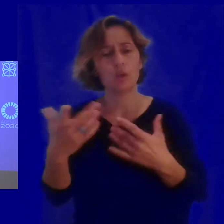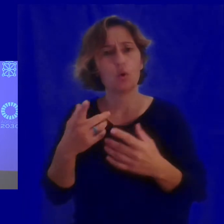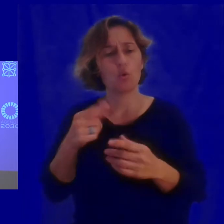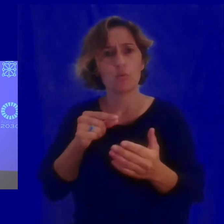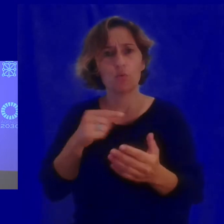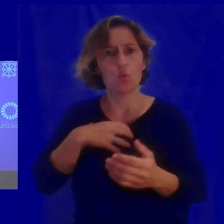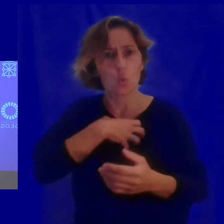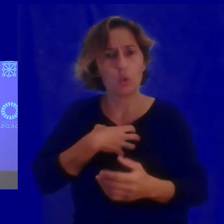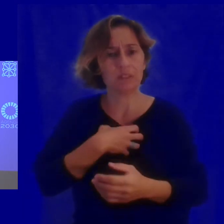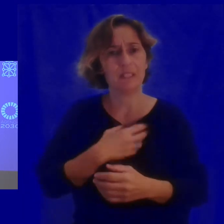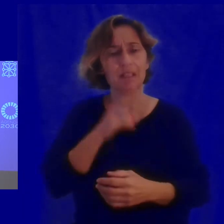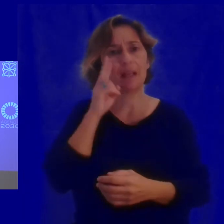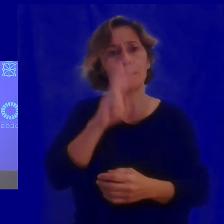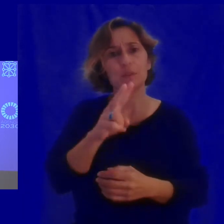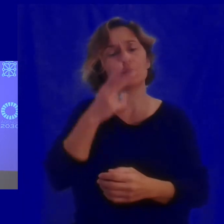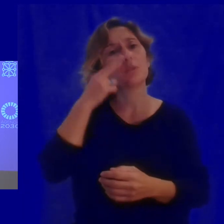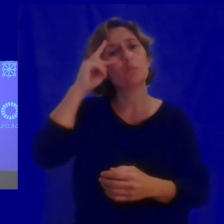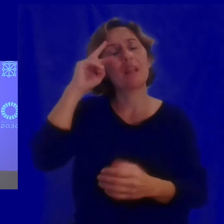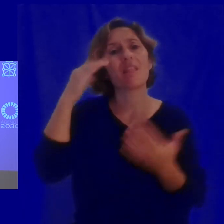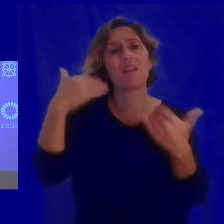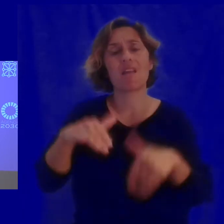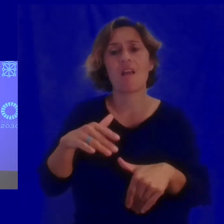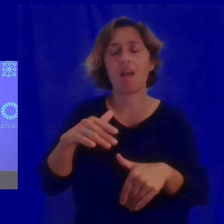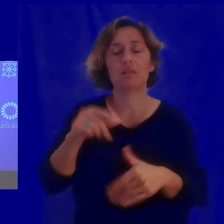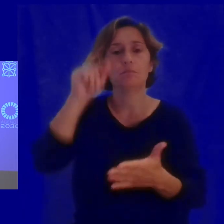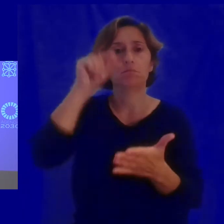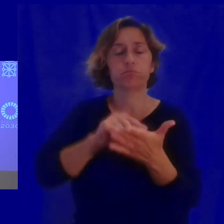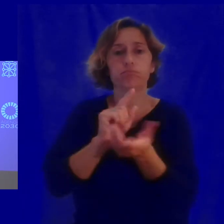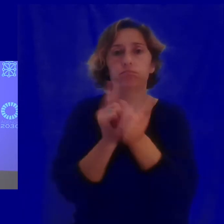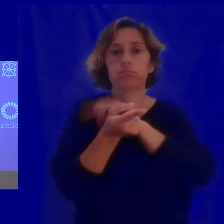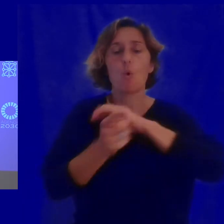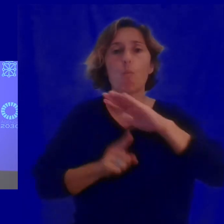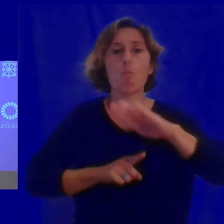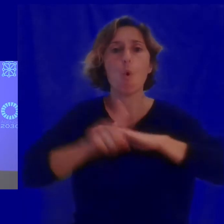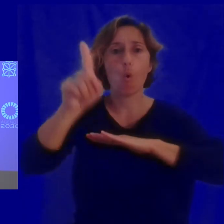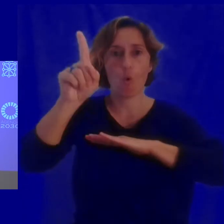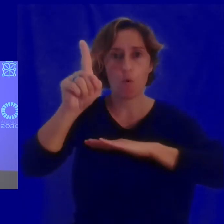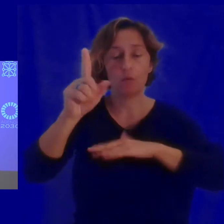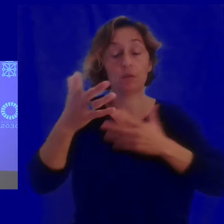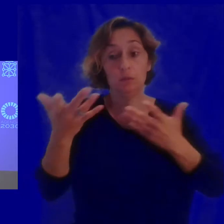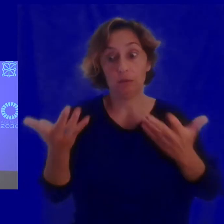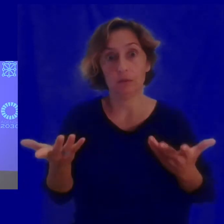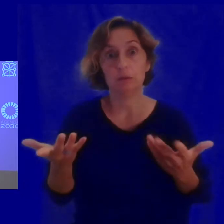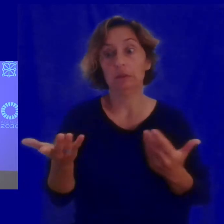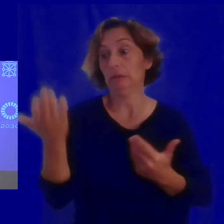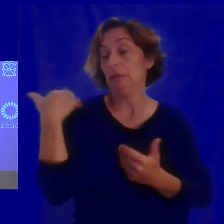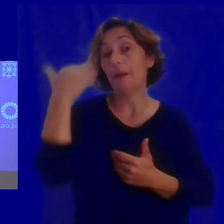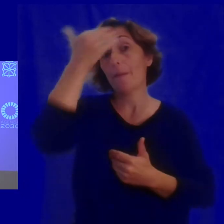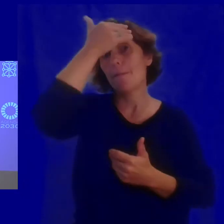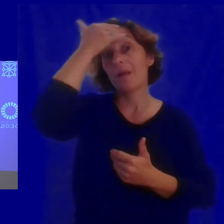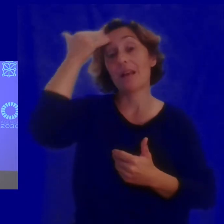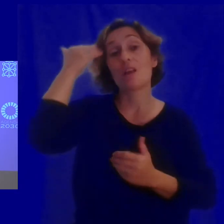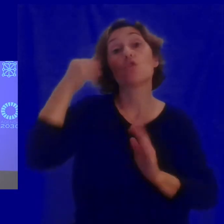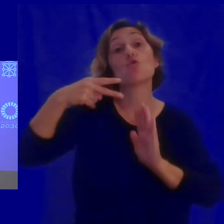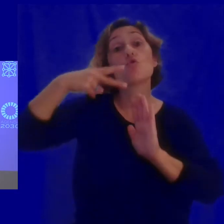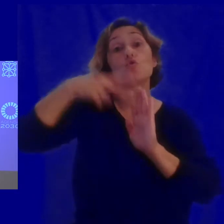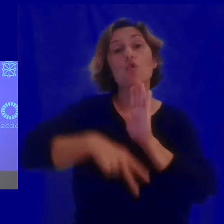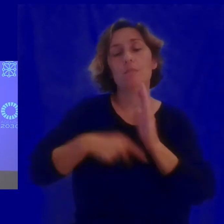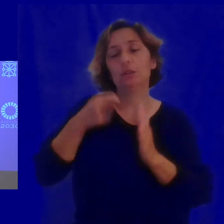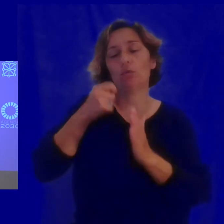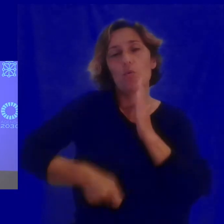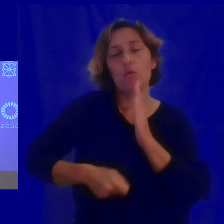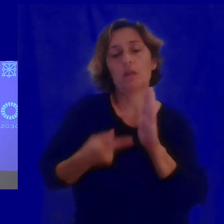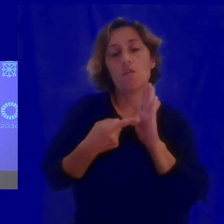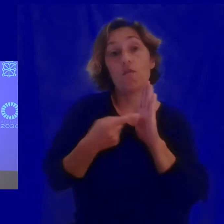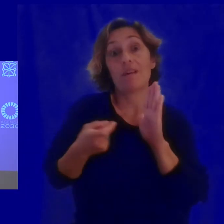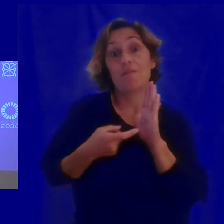un día a otro de manera exponencial. En cuanto a lecciones aprendidas de la desescalada del verano, tenemos que llegar